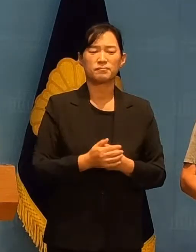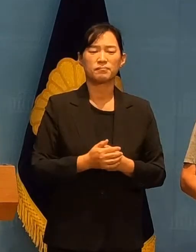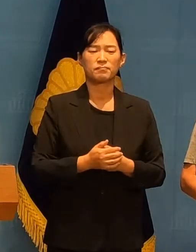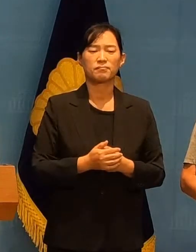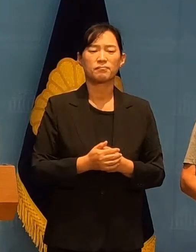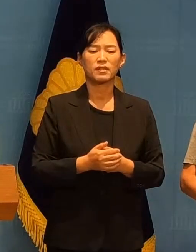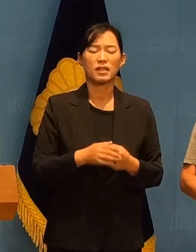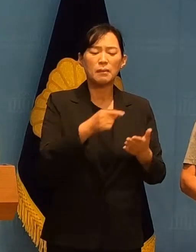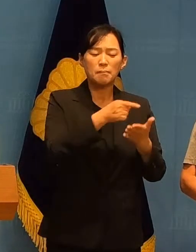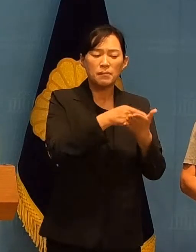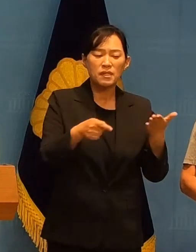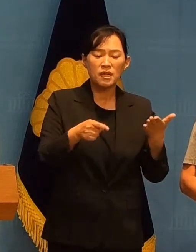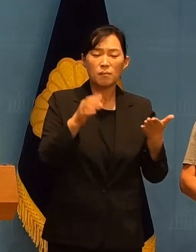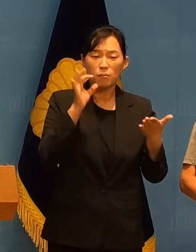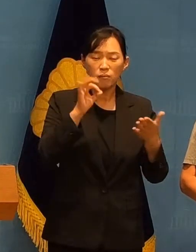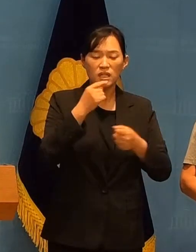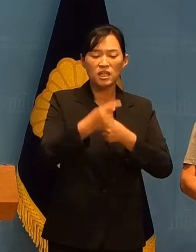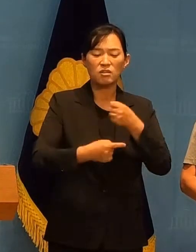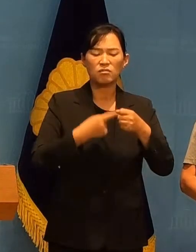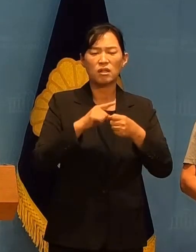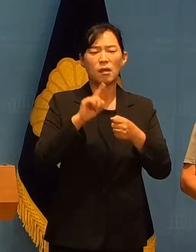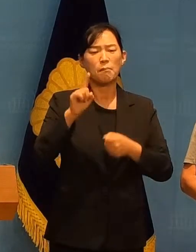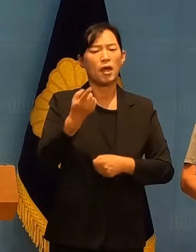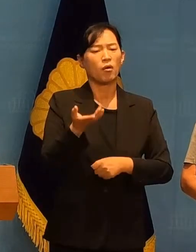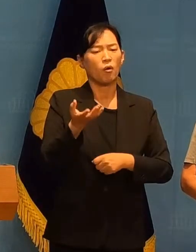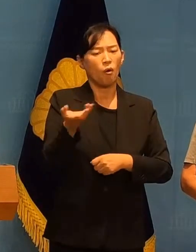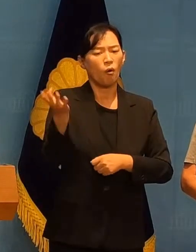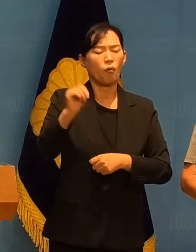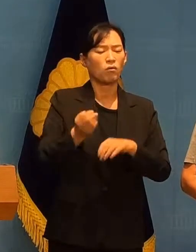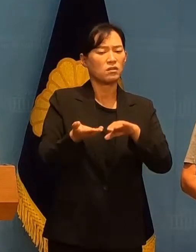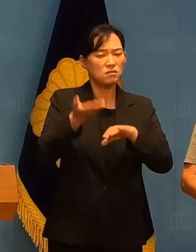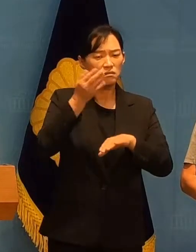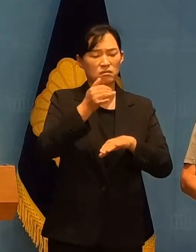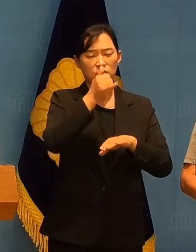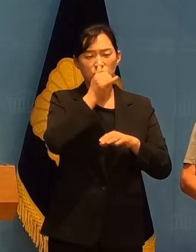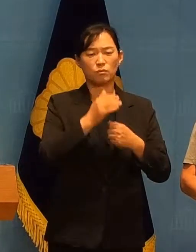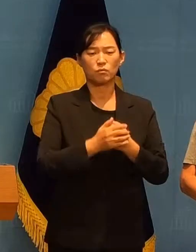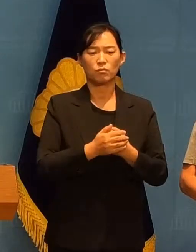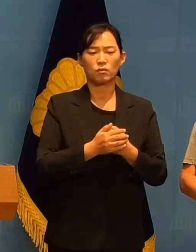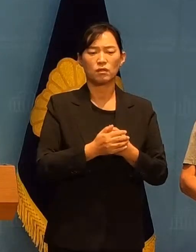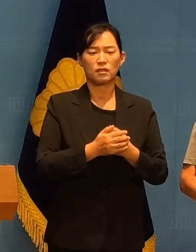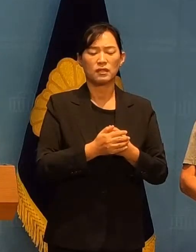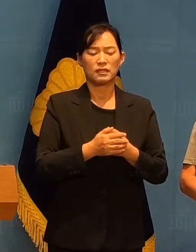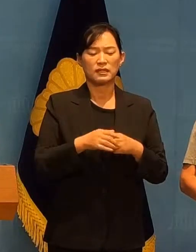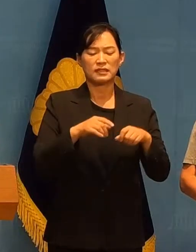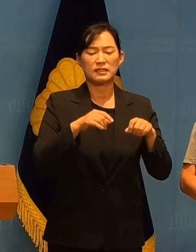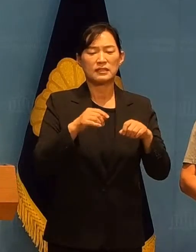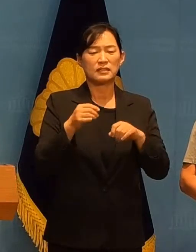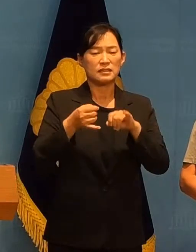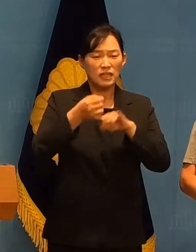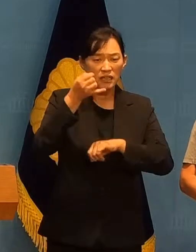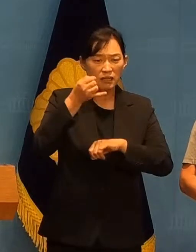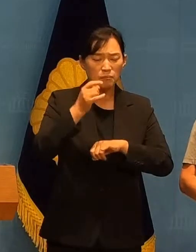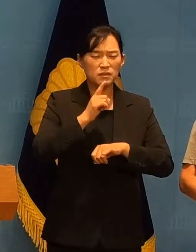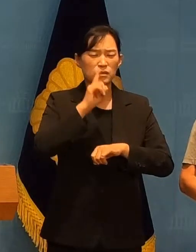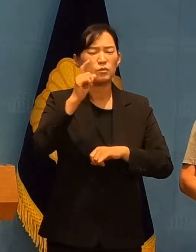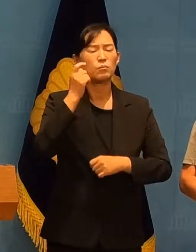접수된 피해액만 하더라도 매년 100억이 넘으며 더 큰 문제는 체납신고센터에 신고를